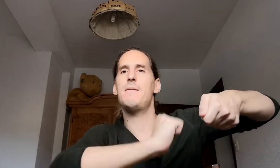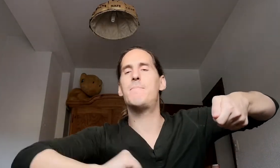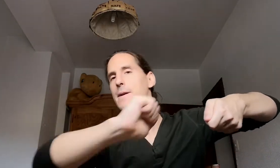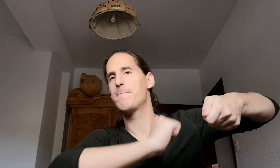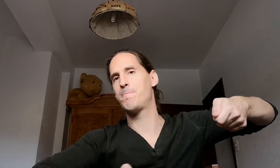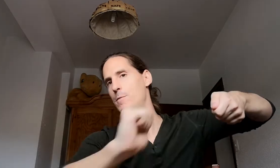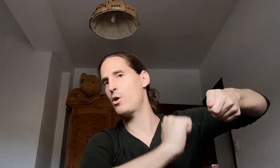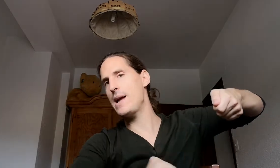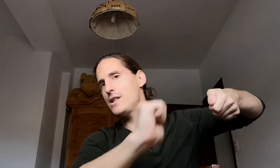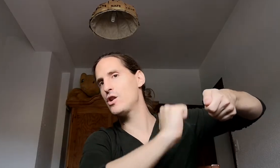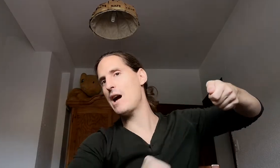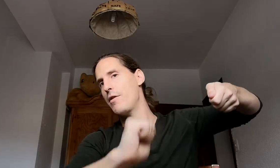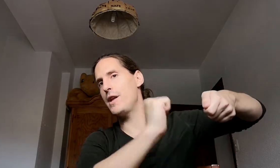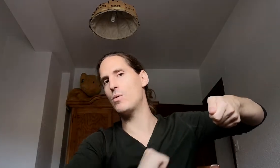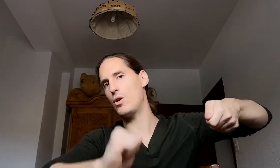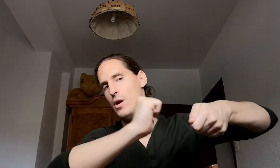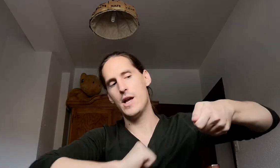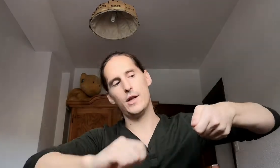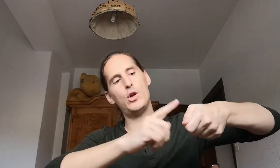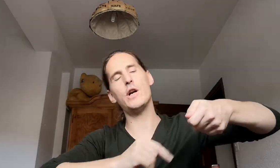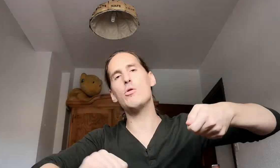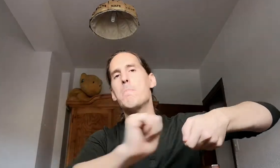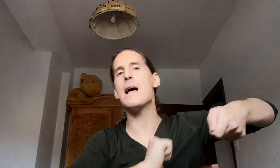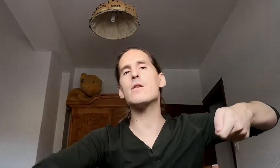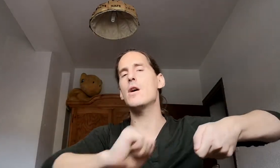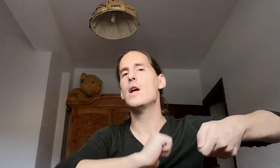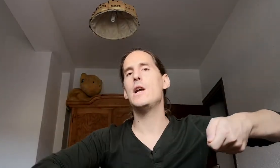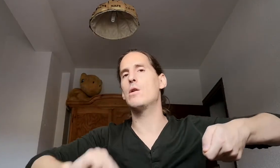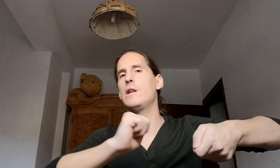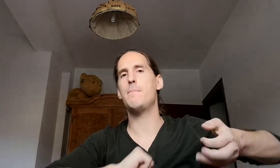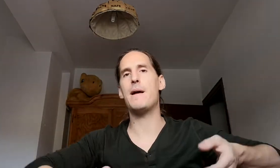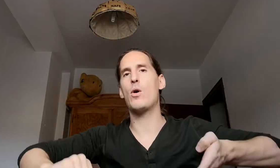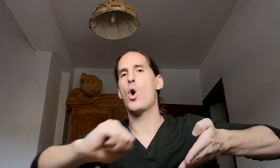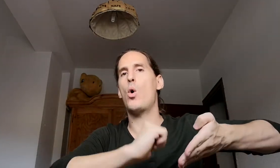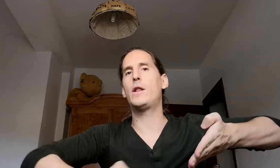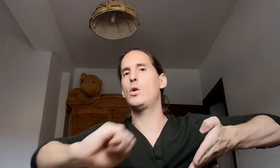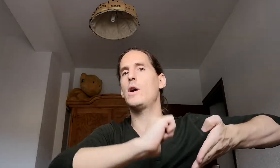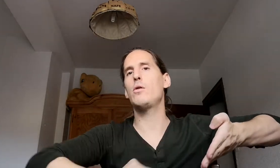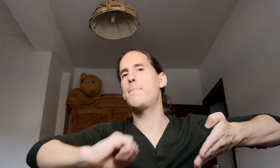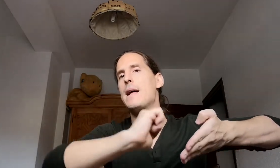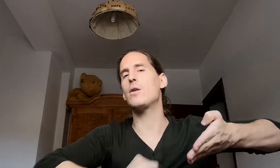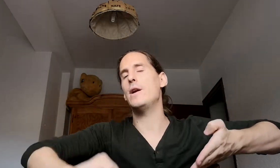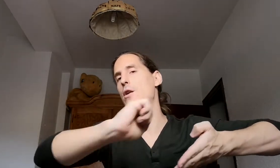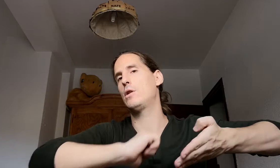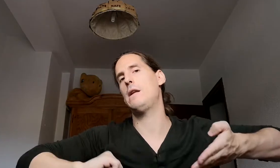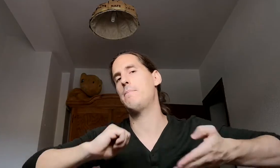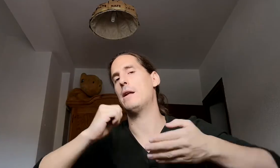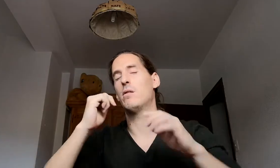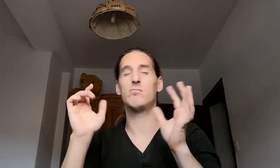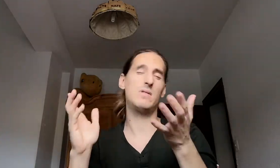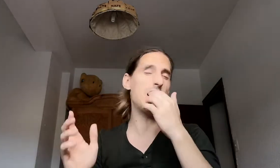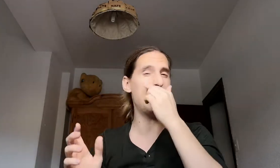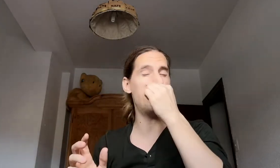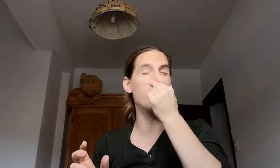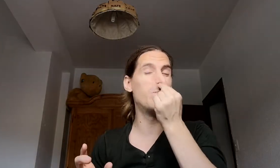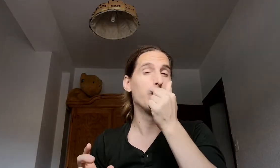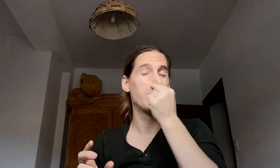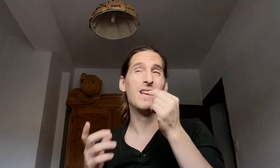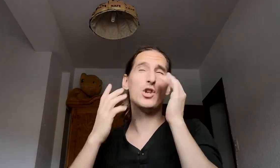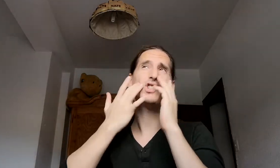limpio. ¿Lo veis? Que hago círculo. Estoy cogiendo un plato y lo estoy limpiando. O estoy cogiendo un plato y lo estoy limpiando. Nosotros